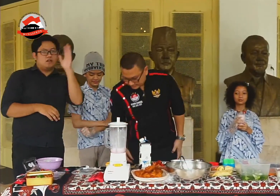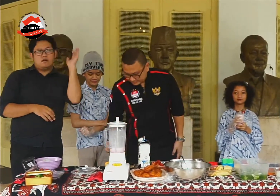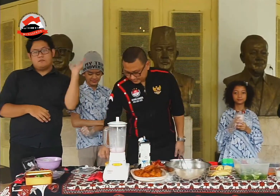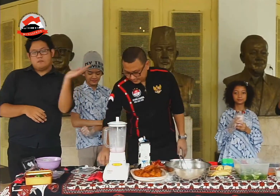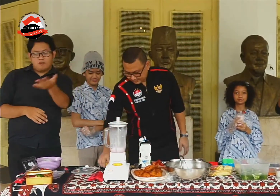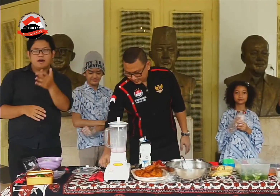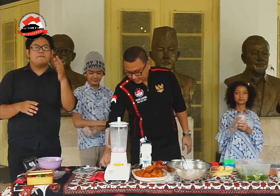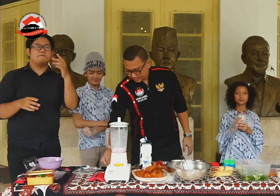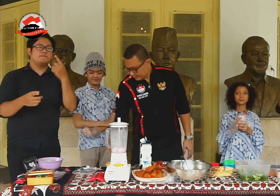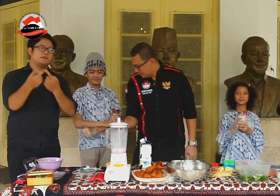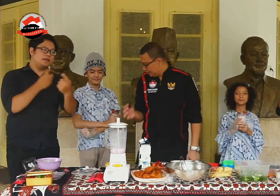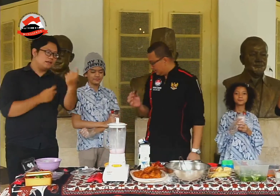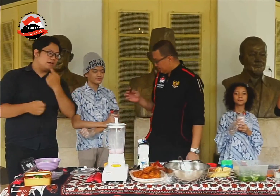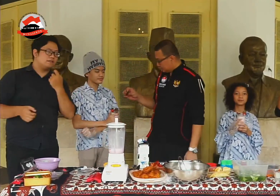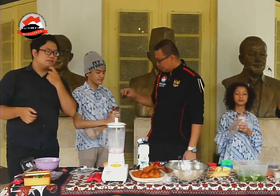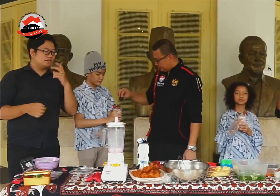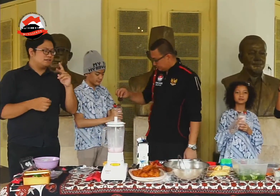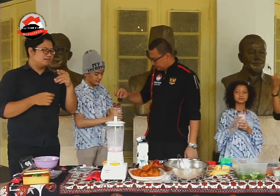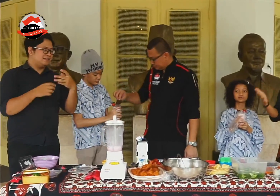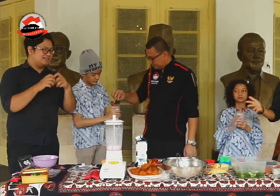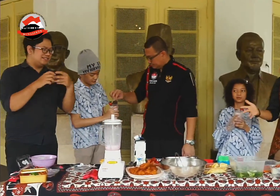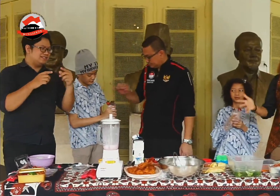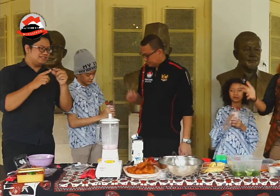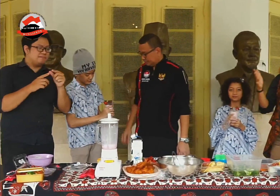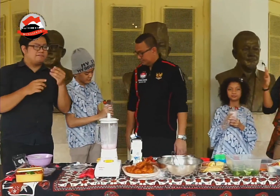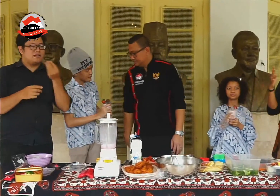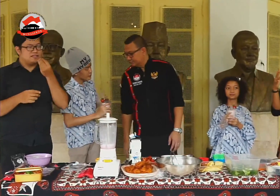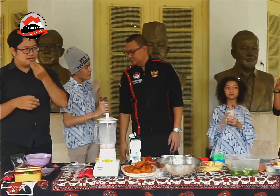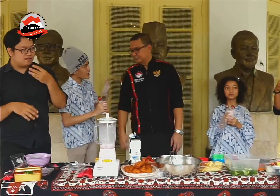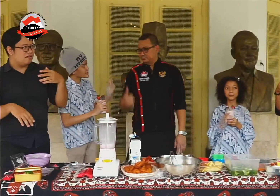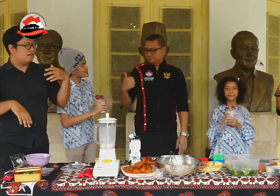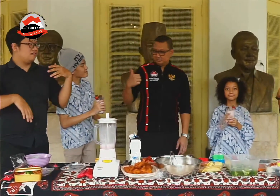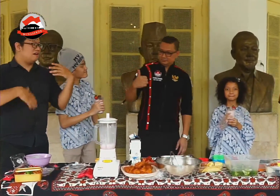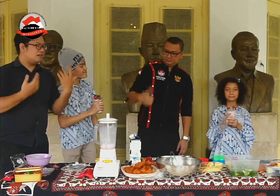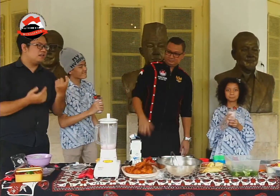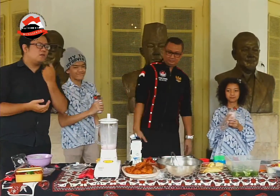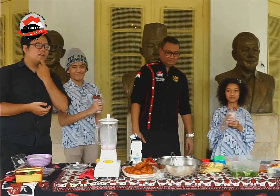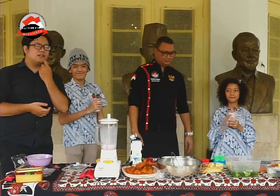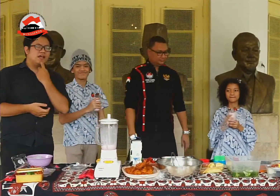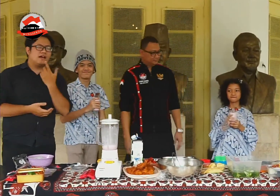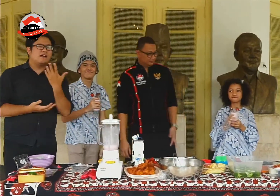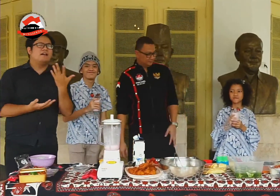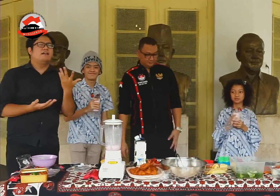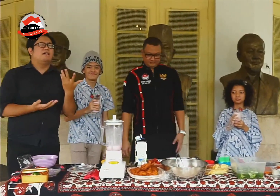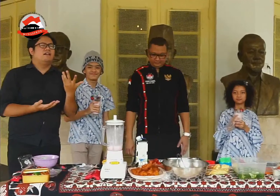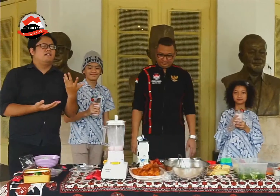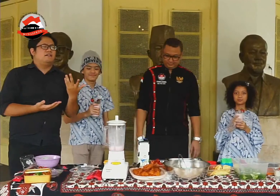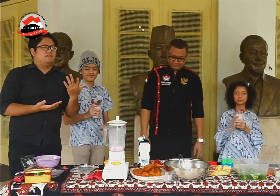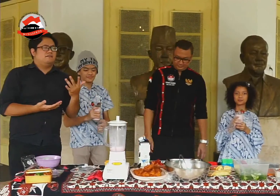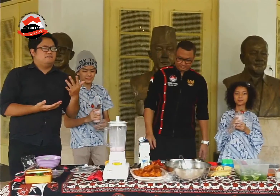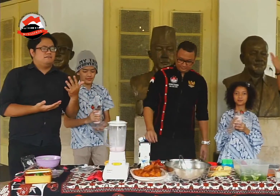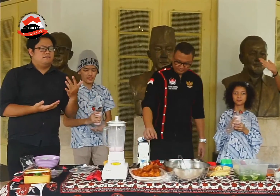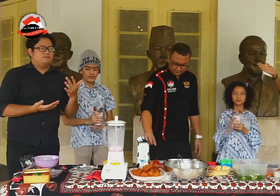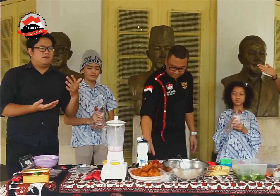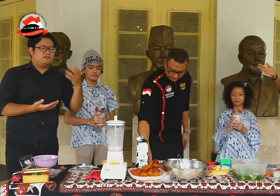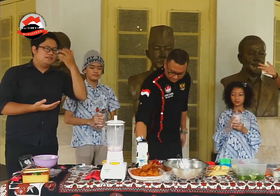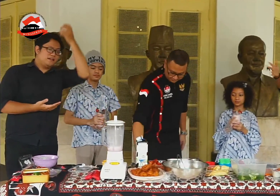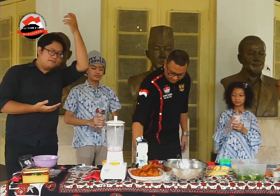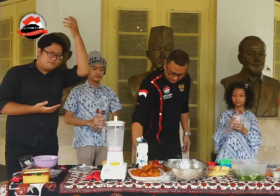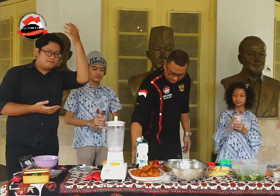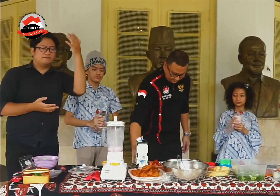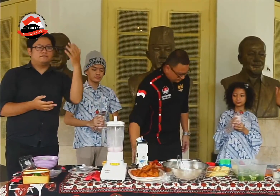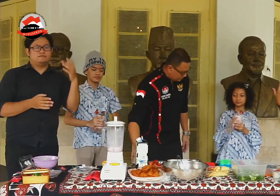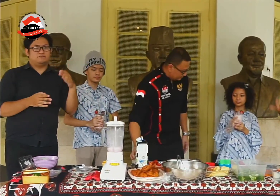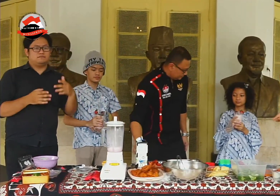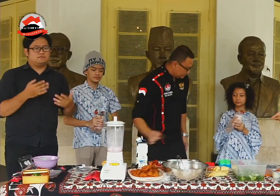pertanyaannya, misalnya tentang resep masakannya, atau tentang apa namanya, tentang chefnya, misalnya jadi